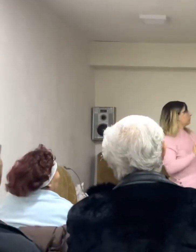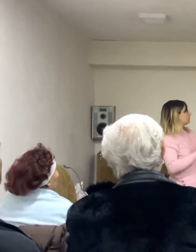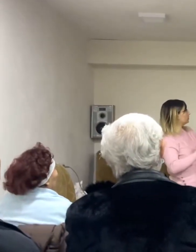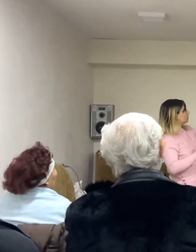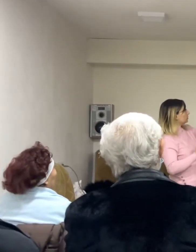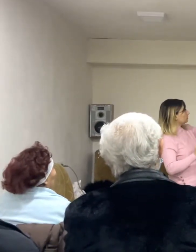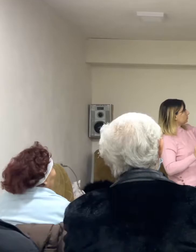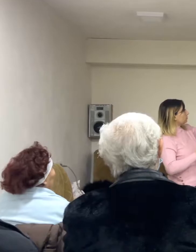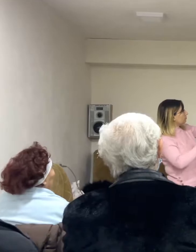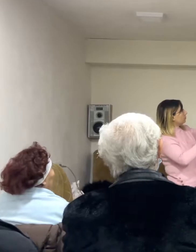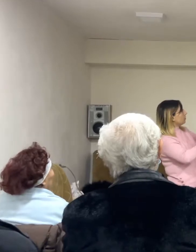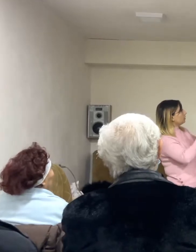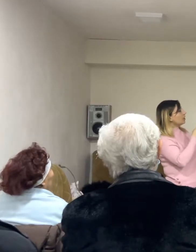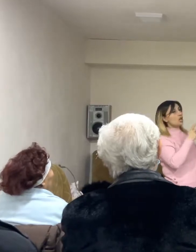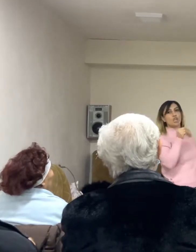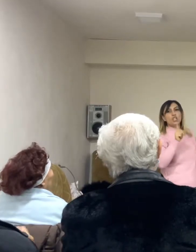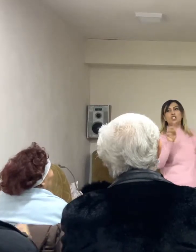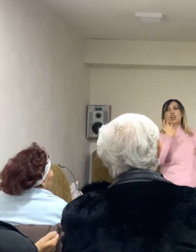քերովը։